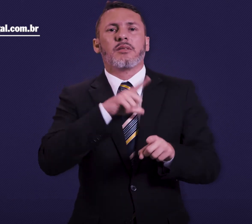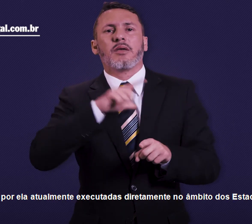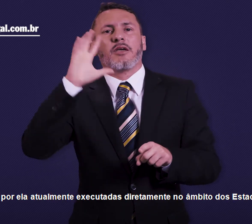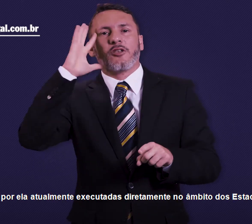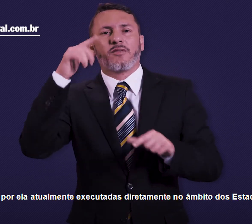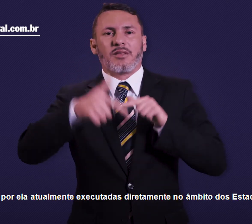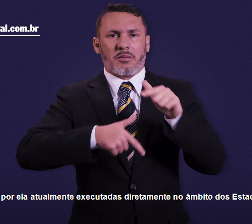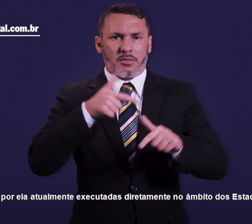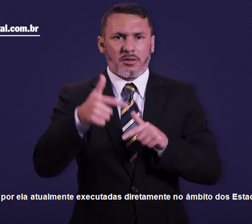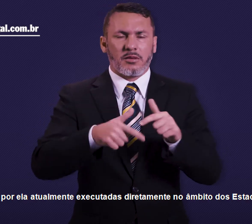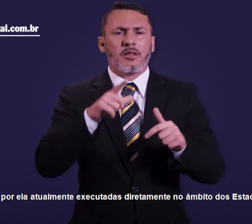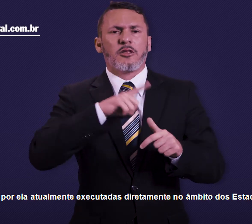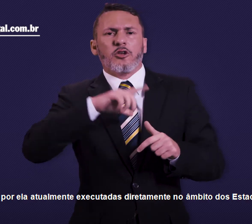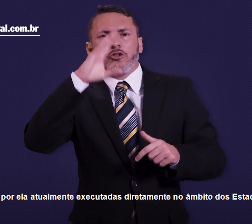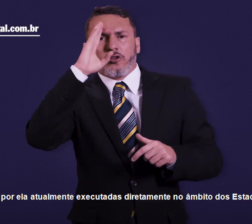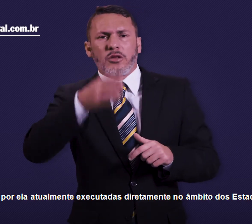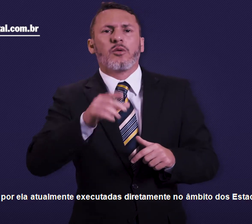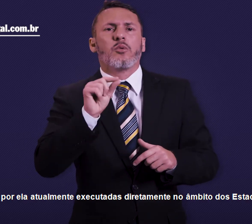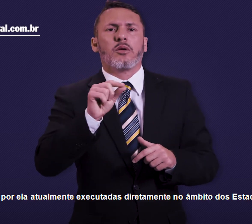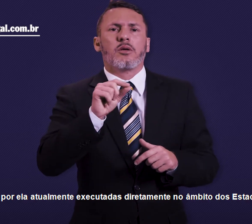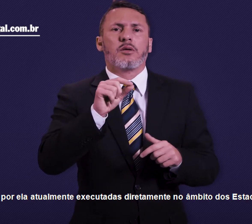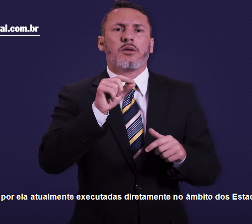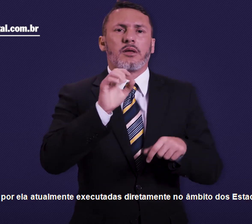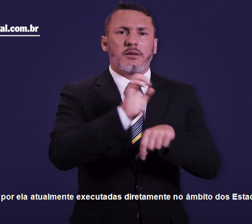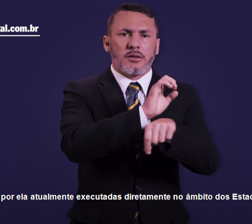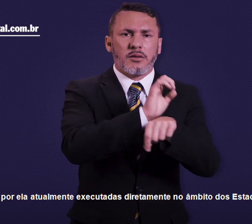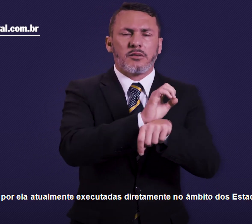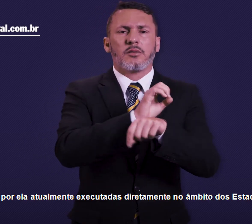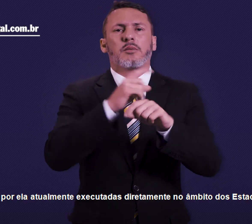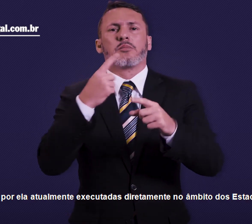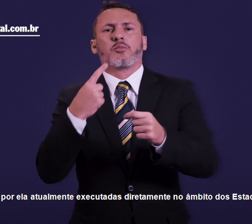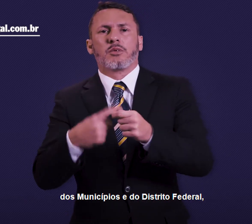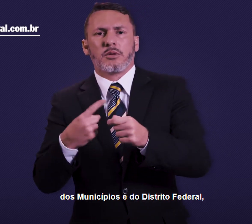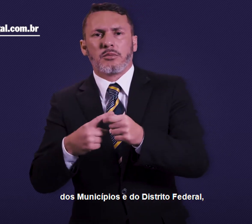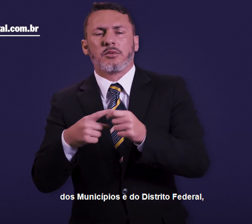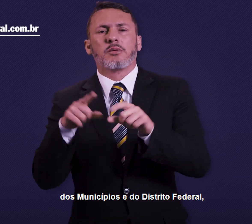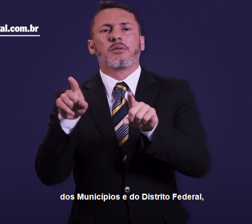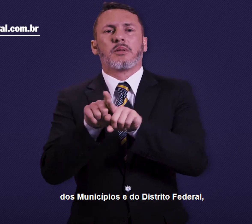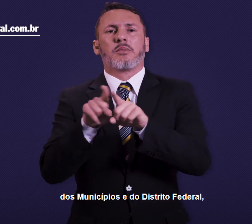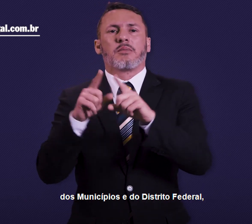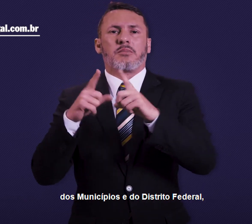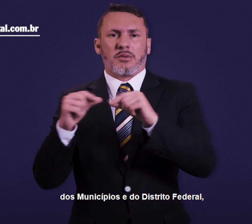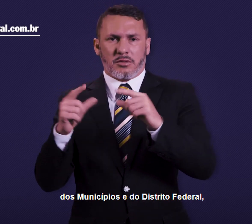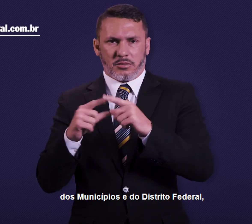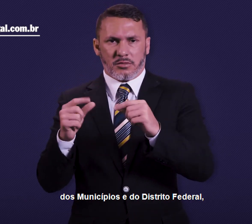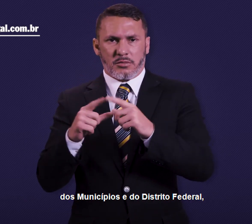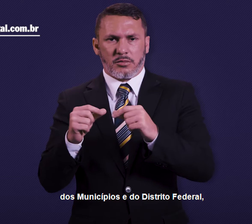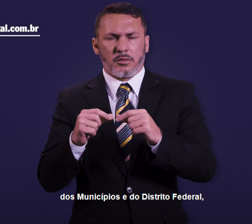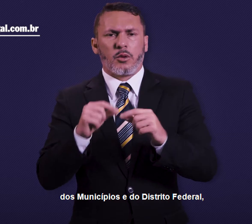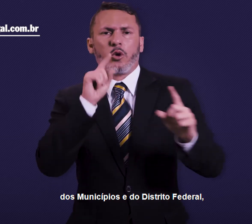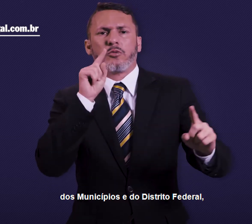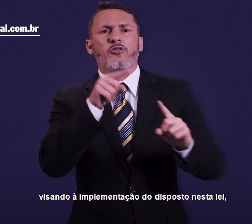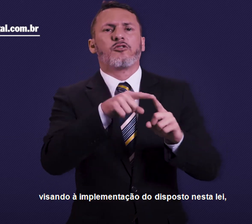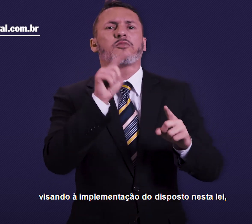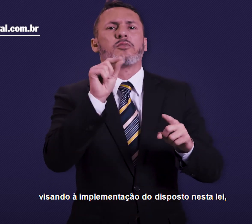por ela atualmente executadas diretamente no âmbito dos estados, dos municípios e do Distrito Federal, visando